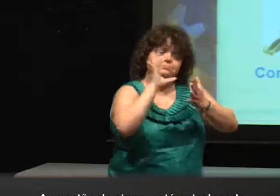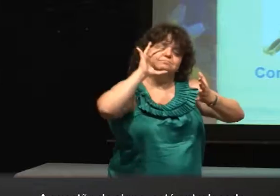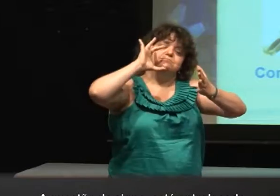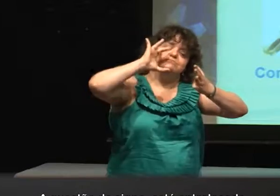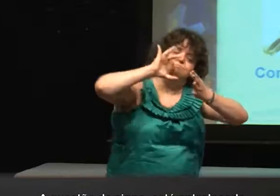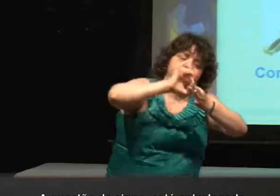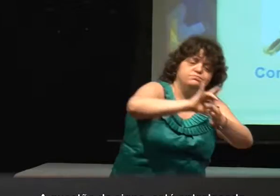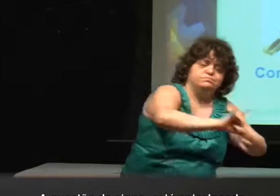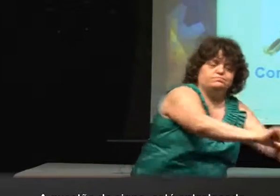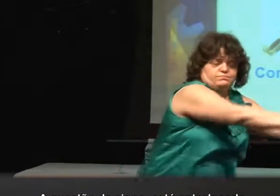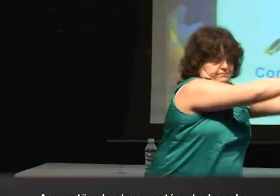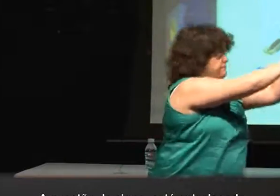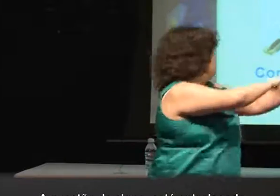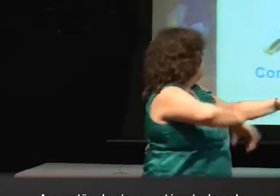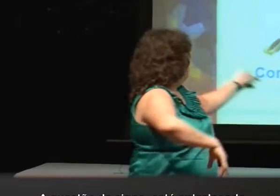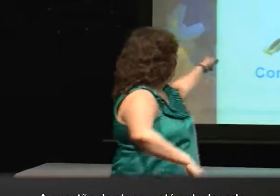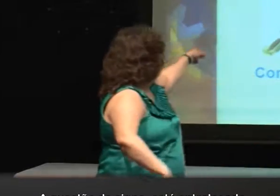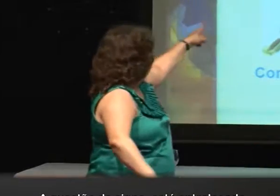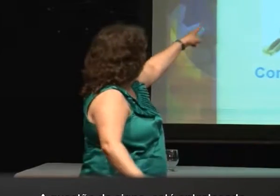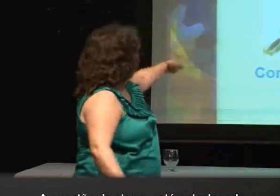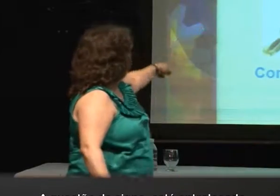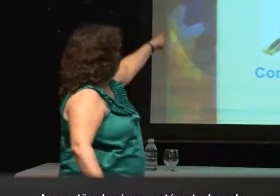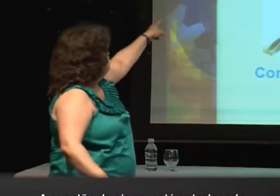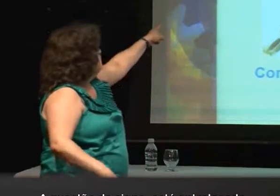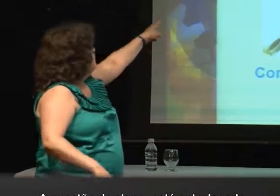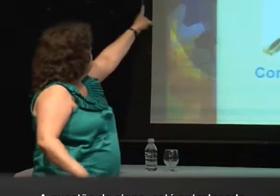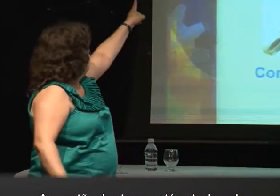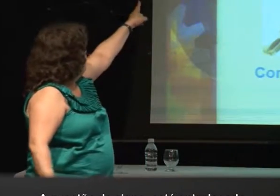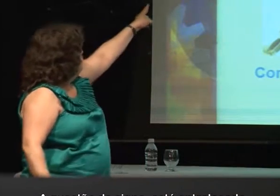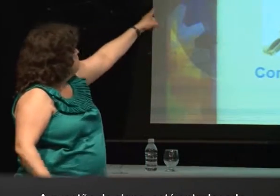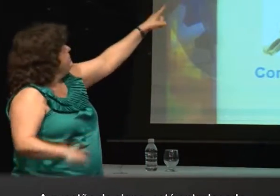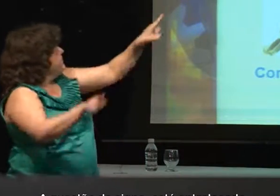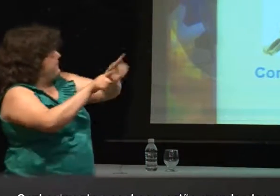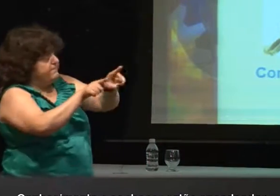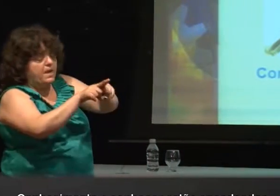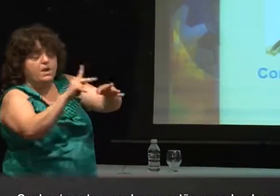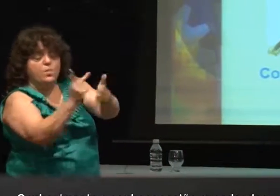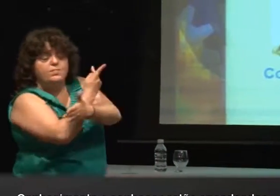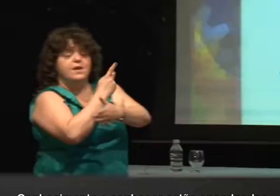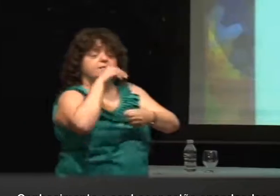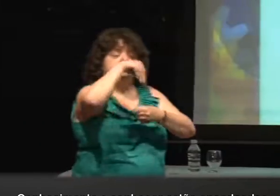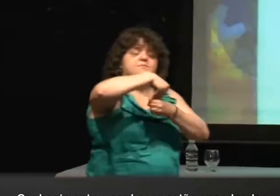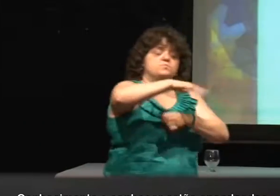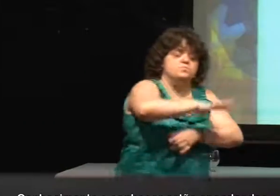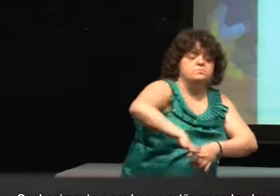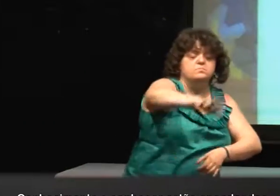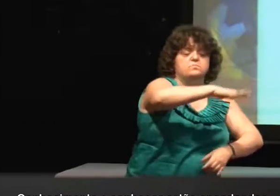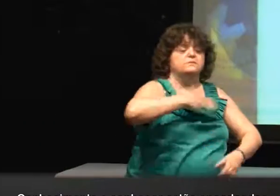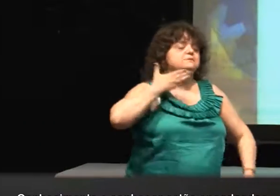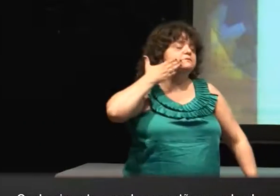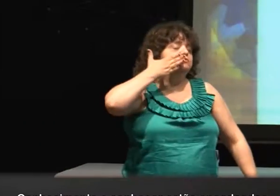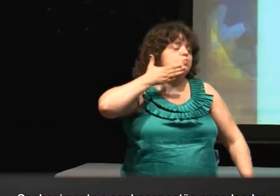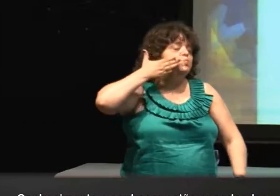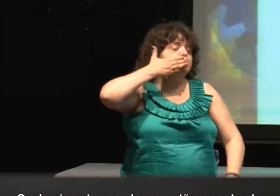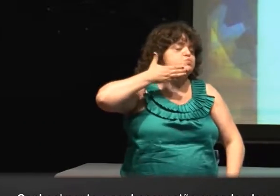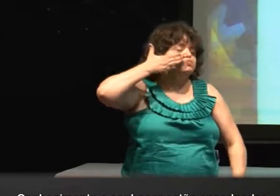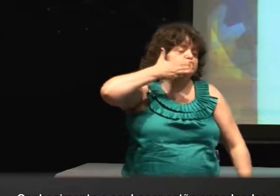A questão do signo, ele está entrelaçado, encadeado. Conhecimento e conhecer